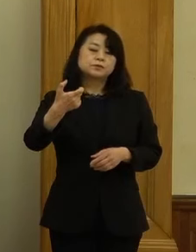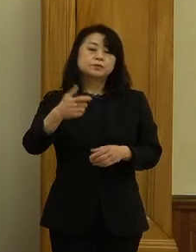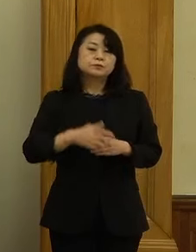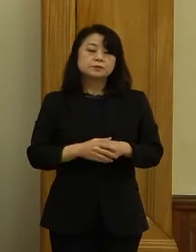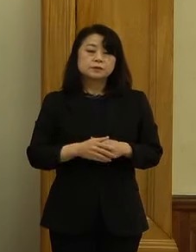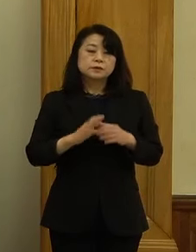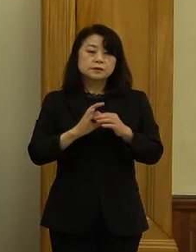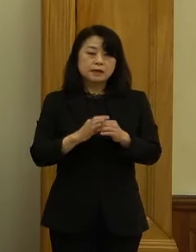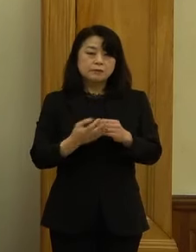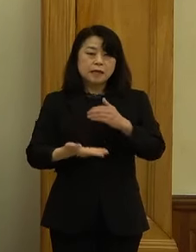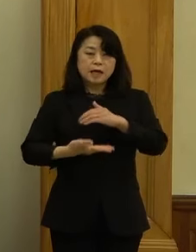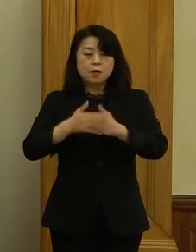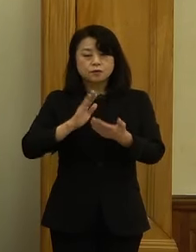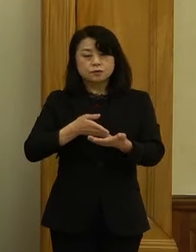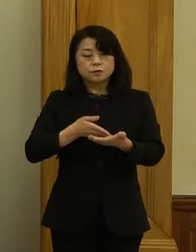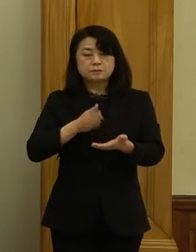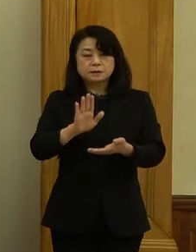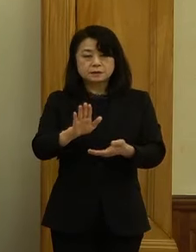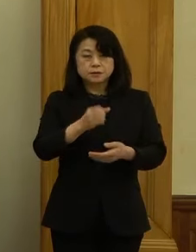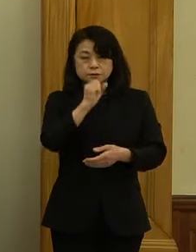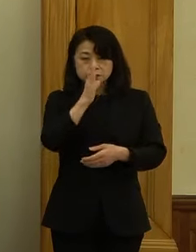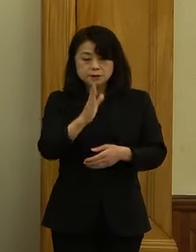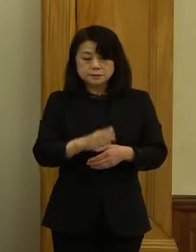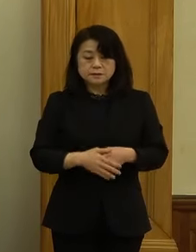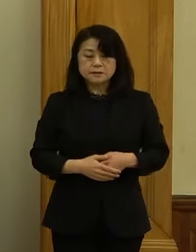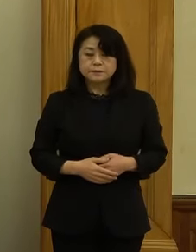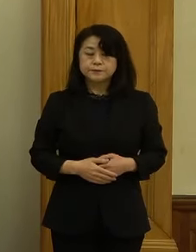でえ局させていただきますよろしくお願いします